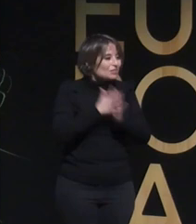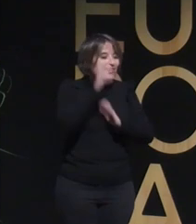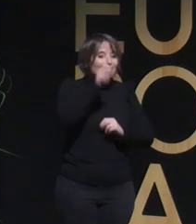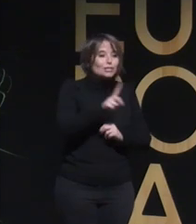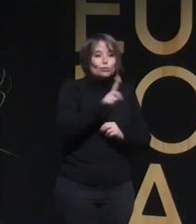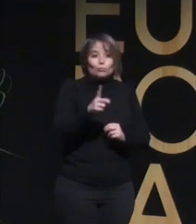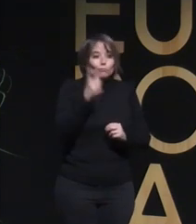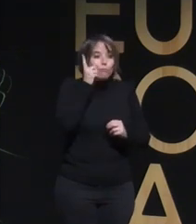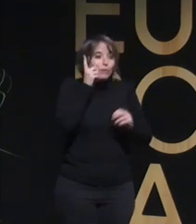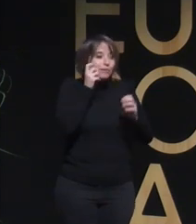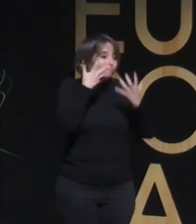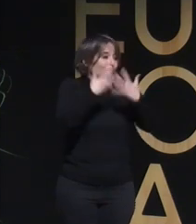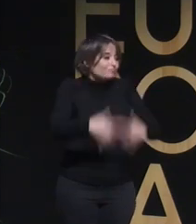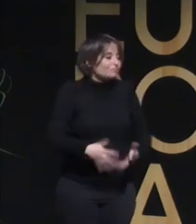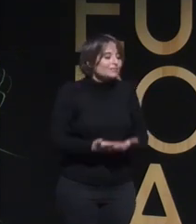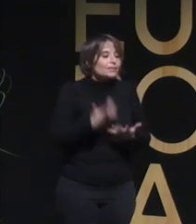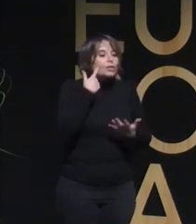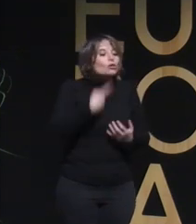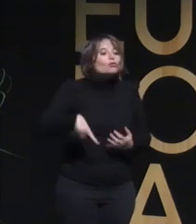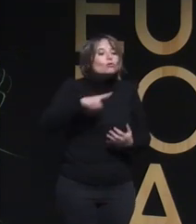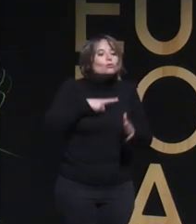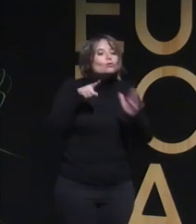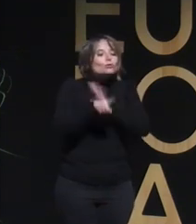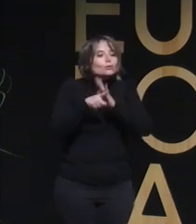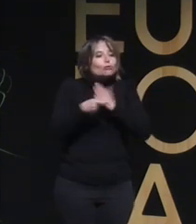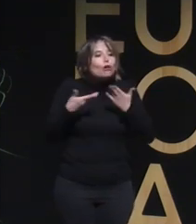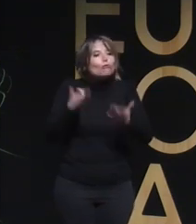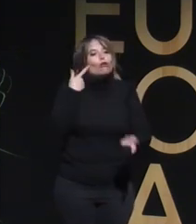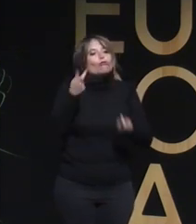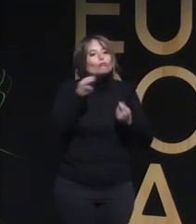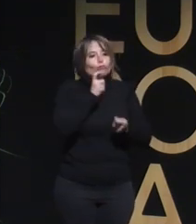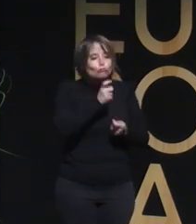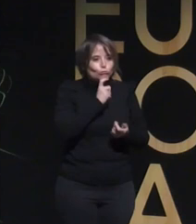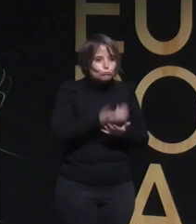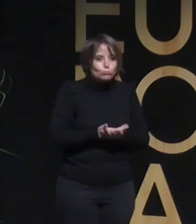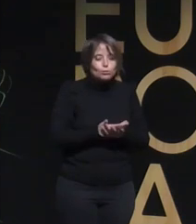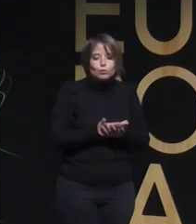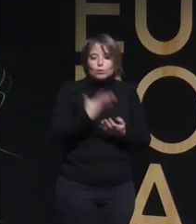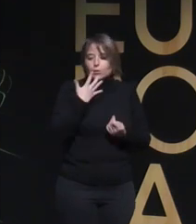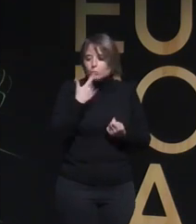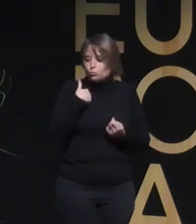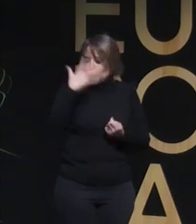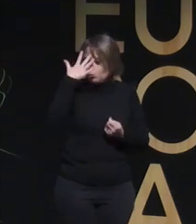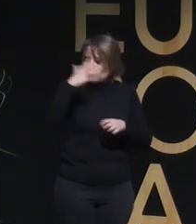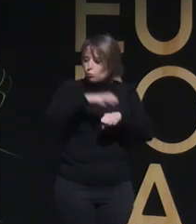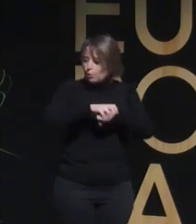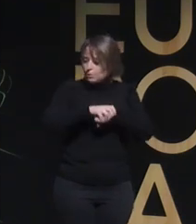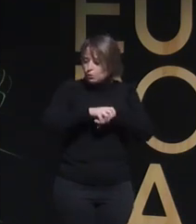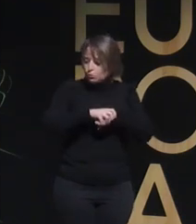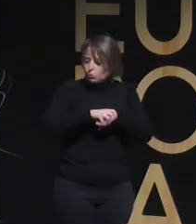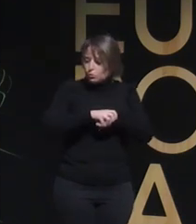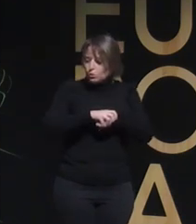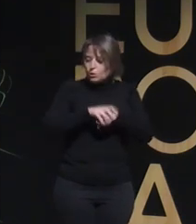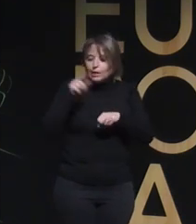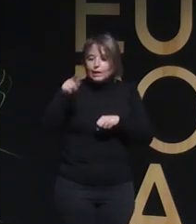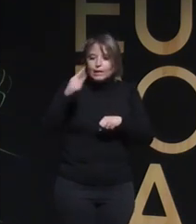está. ¿Vale? La cuestión es cómo nosotros podemos ayudar a que eso se regule. A cómo... Yo me acuerdo con un amigo que me sorprendió muchísimo, pero él en su casa